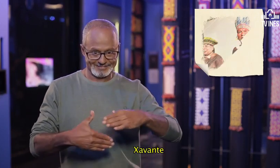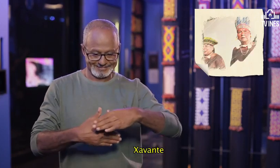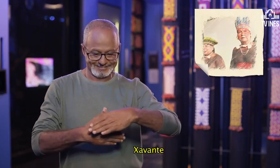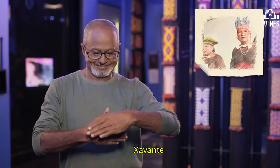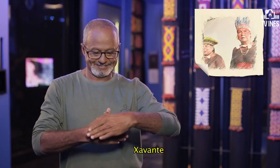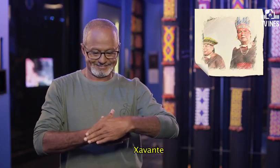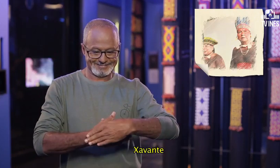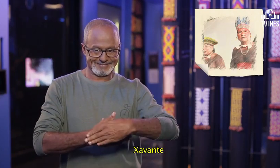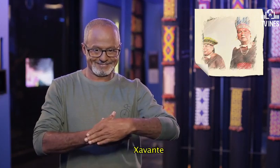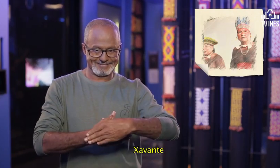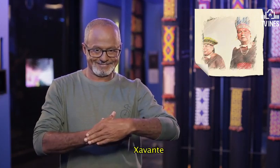Chavante,